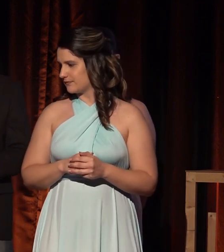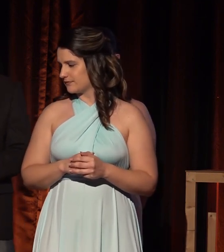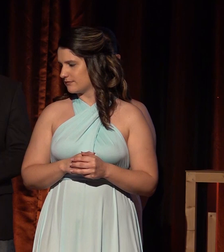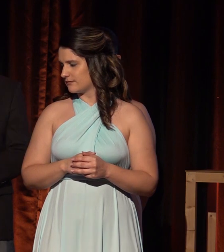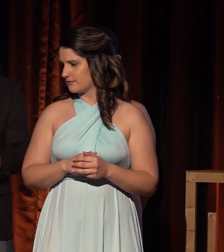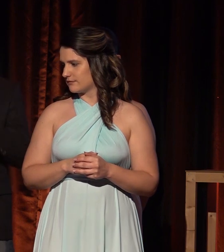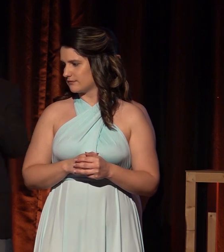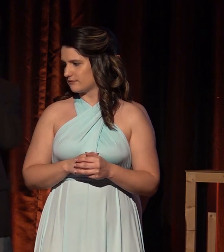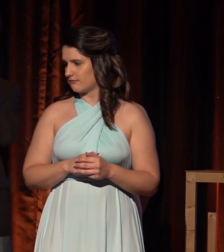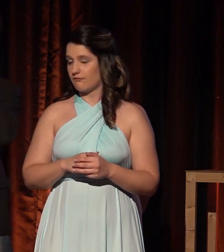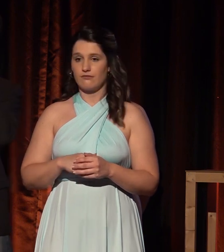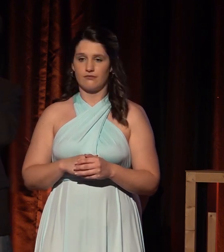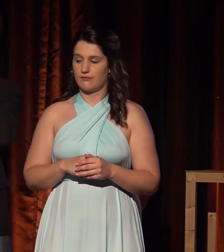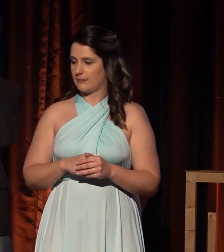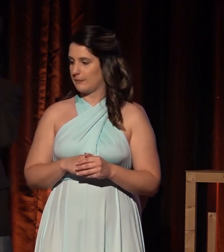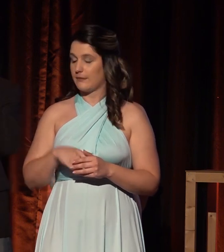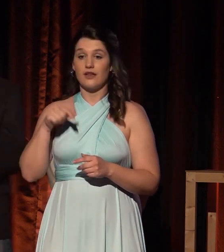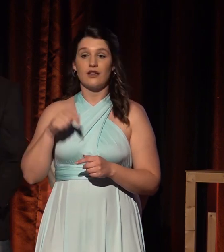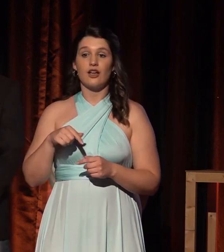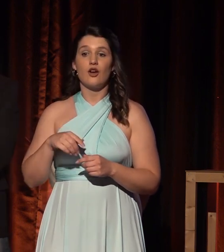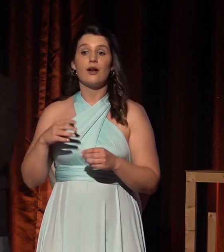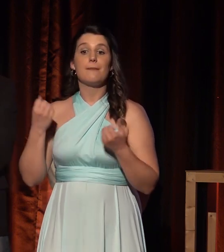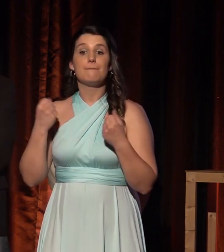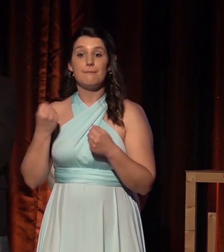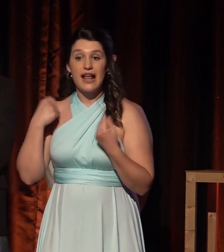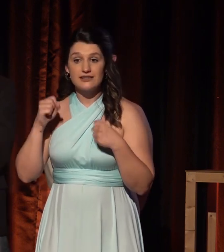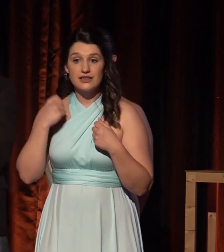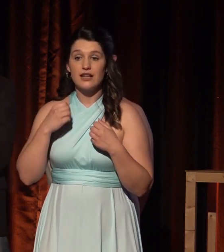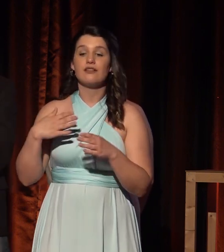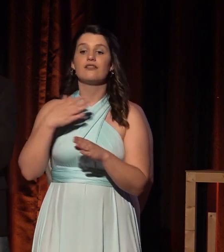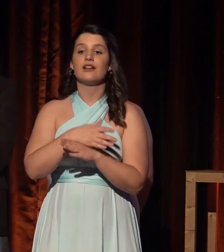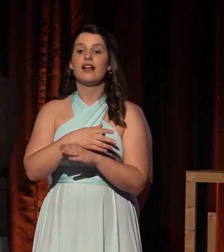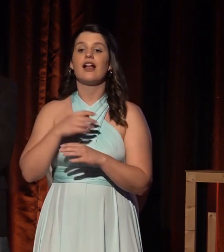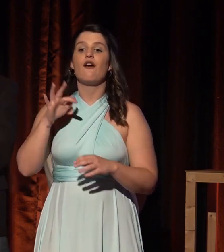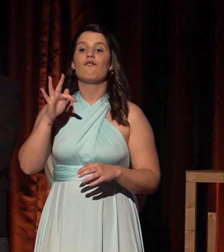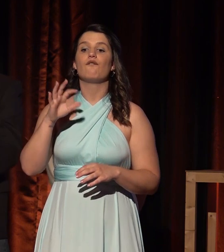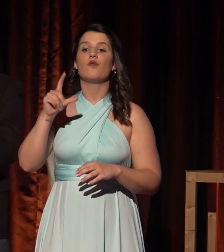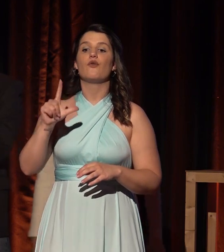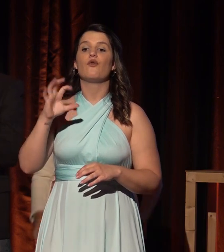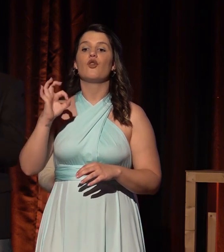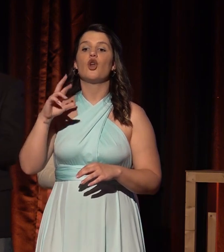formació pràctica en modalitat dual a Floret Terres de l'Ebre, on finalment m'han contractat.